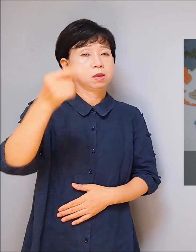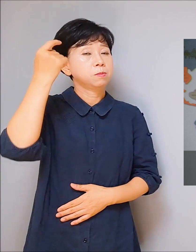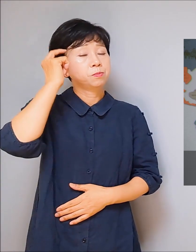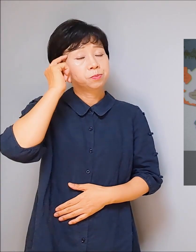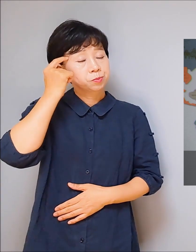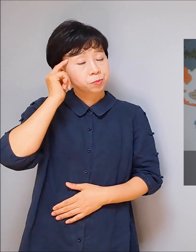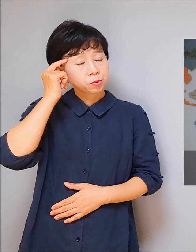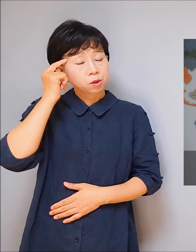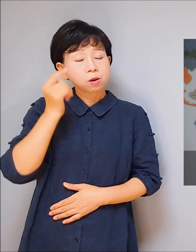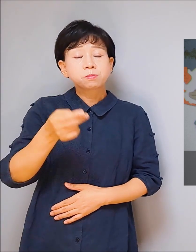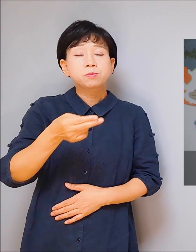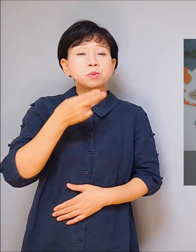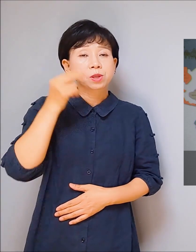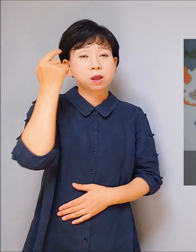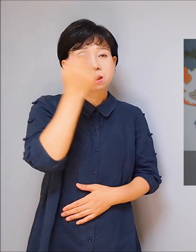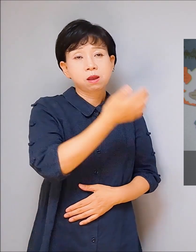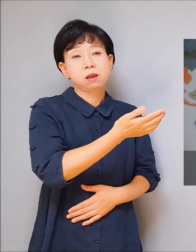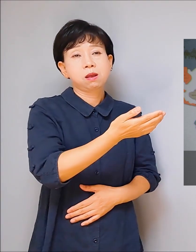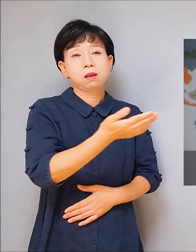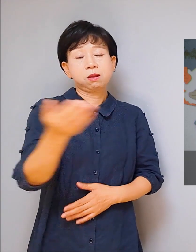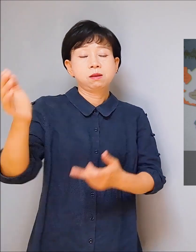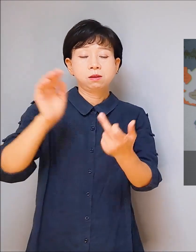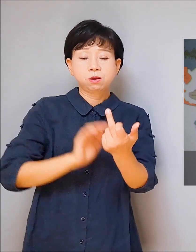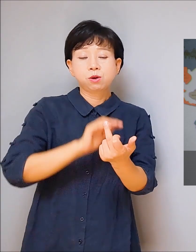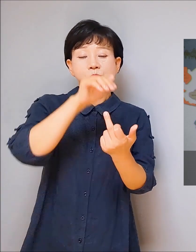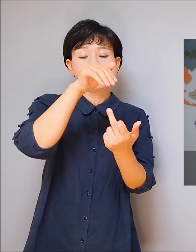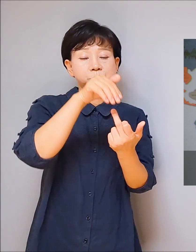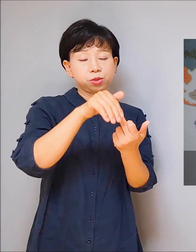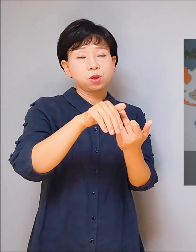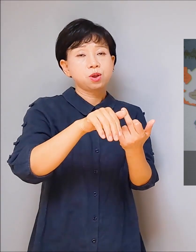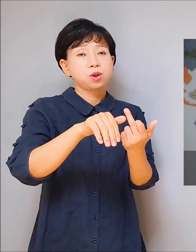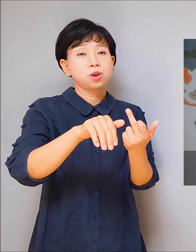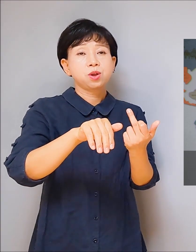번 헤아려 안 보나.